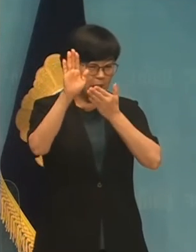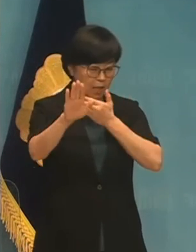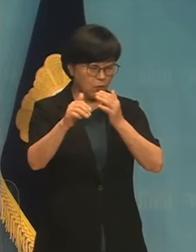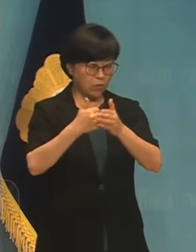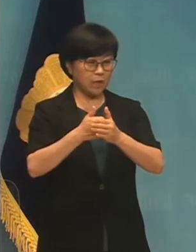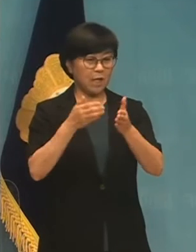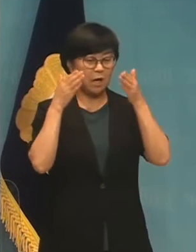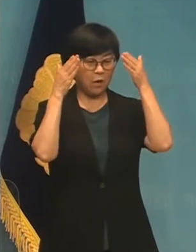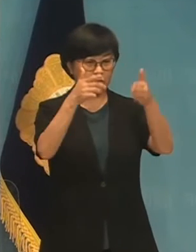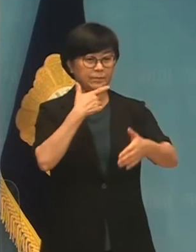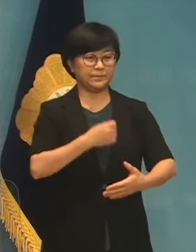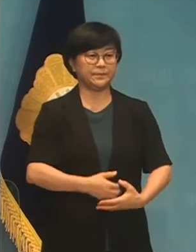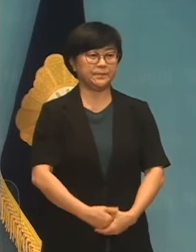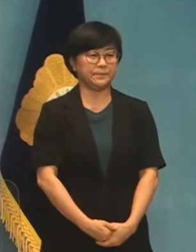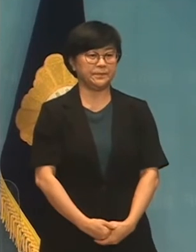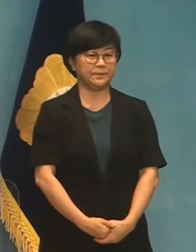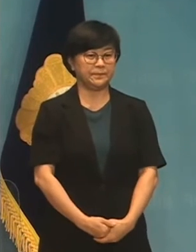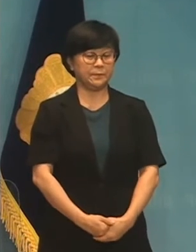것입니다.